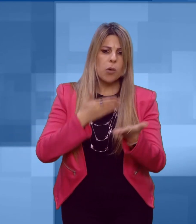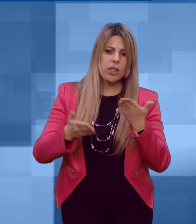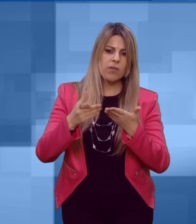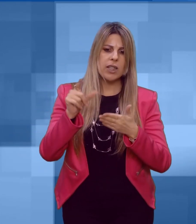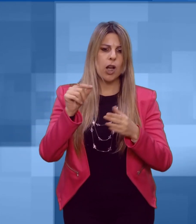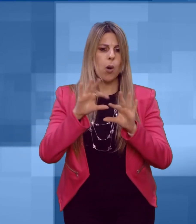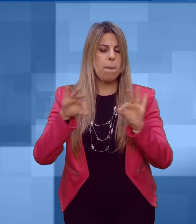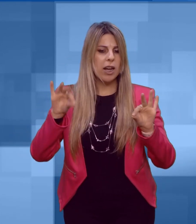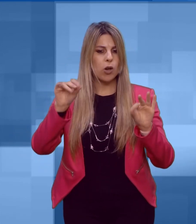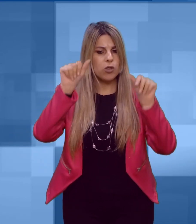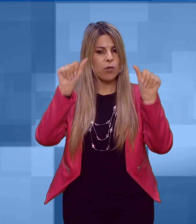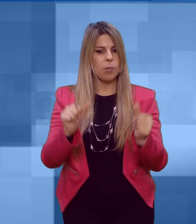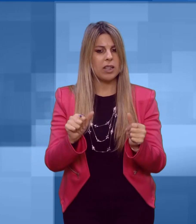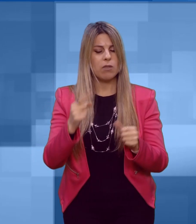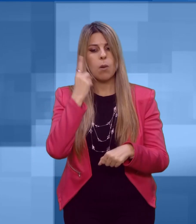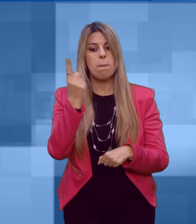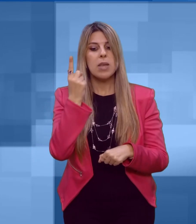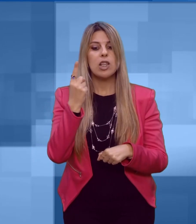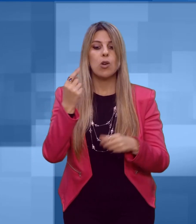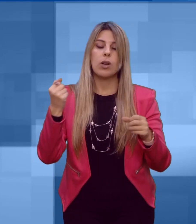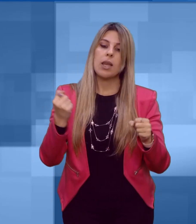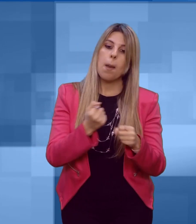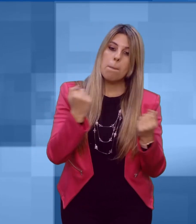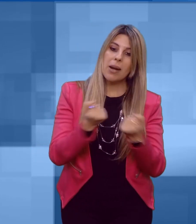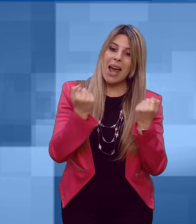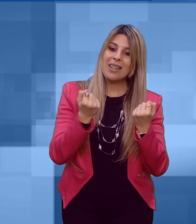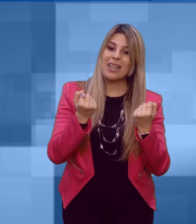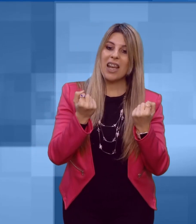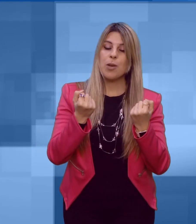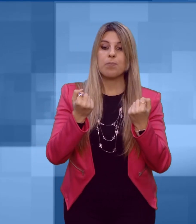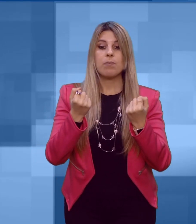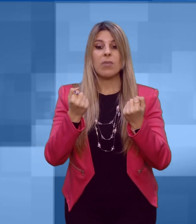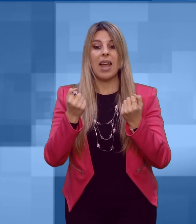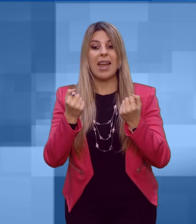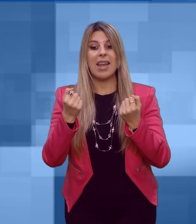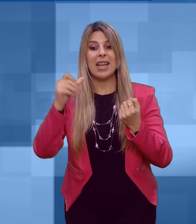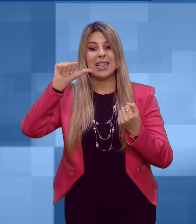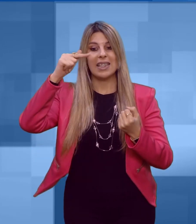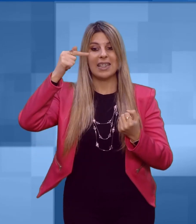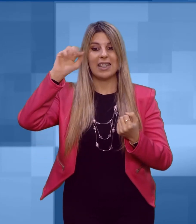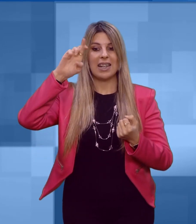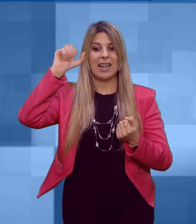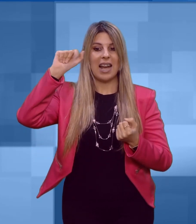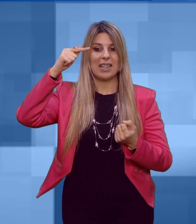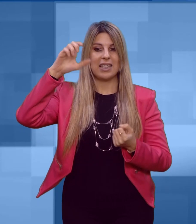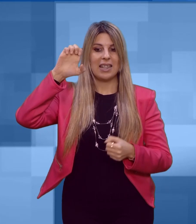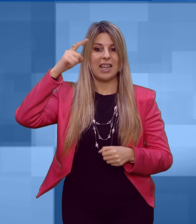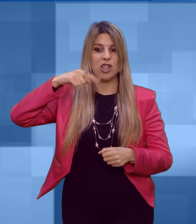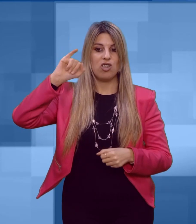comuni e condivise di diagnosi e cura, secondo le raccomandazioni